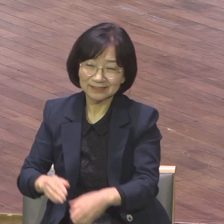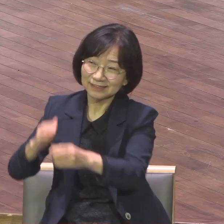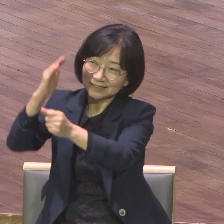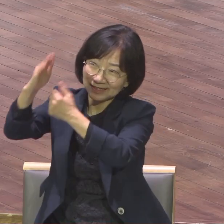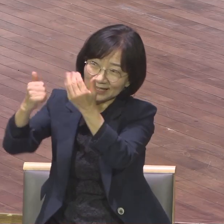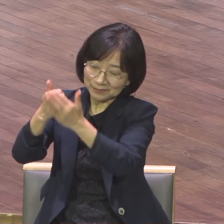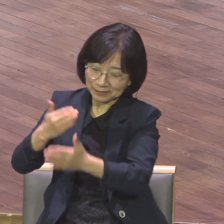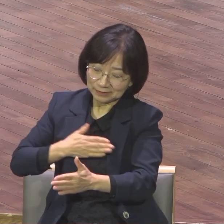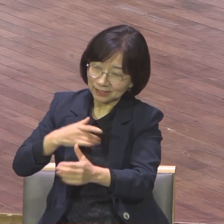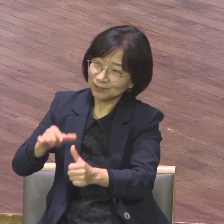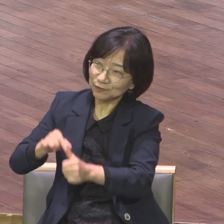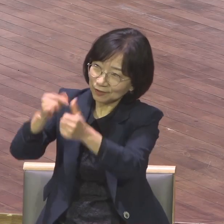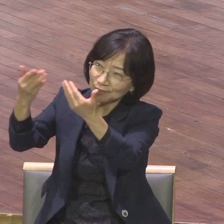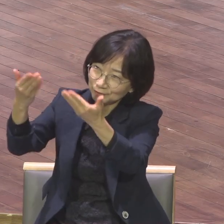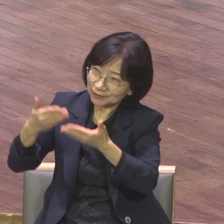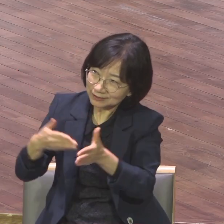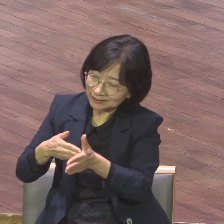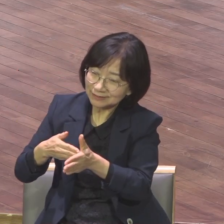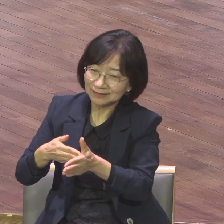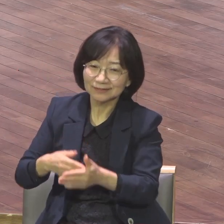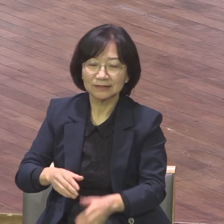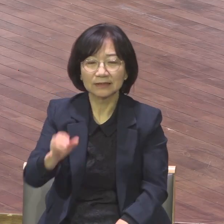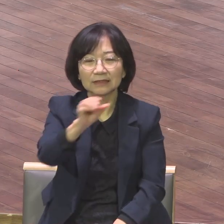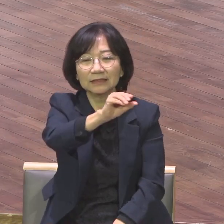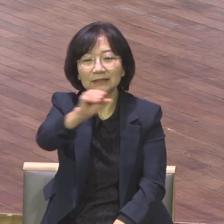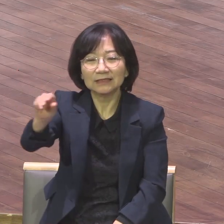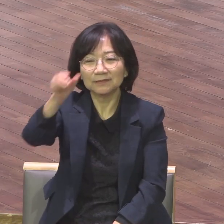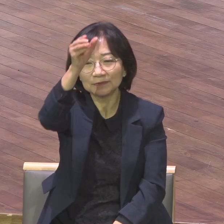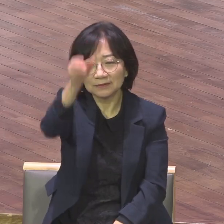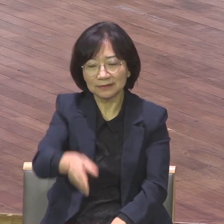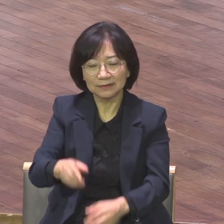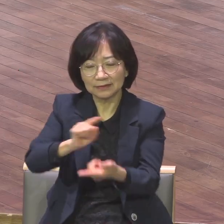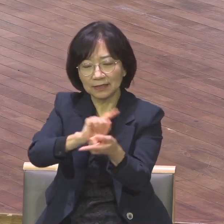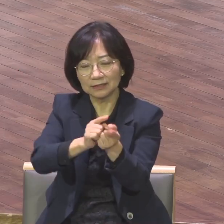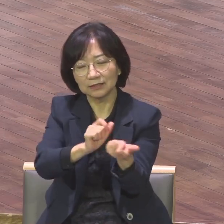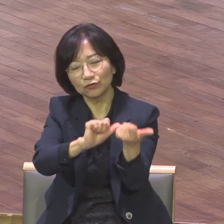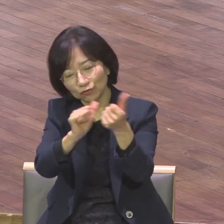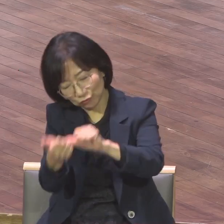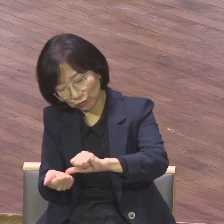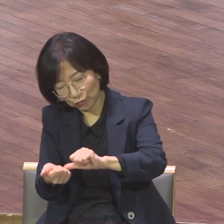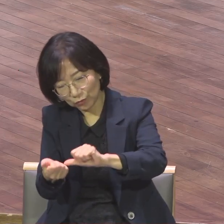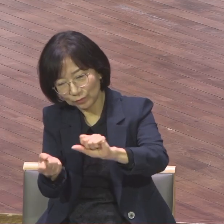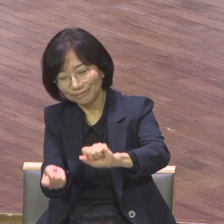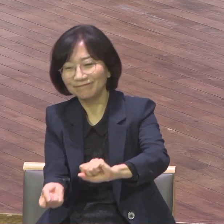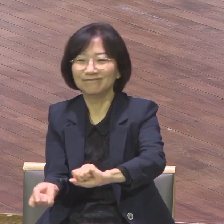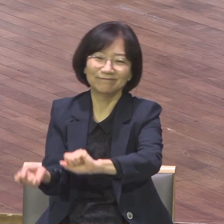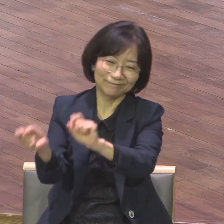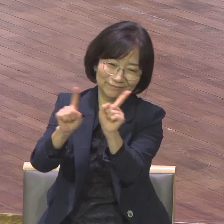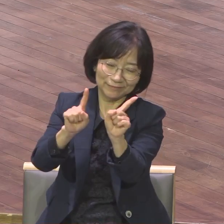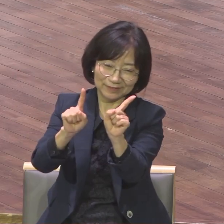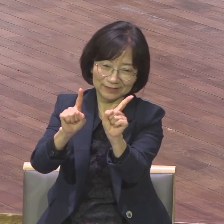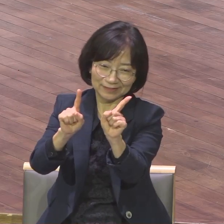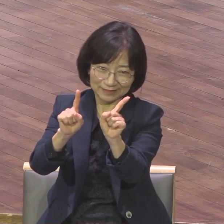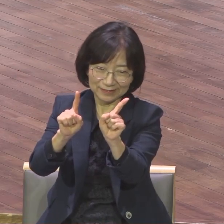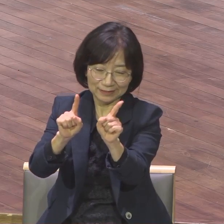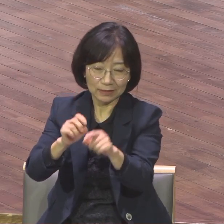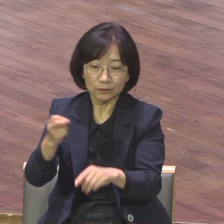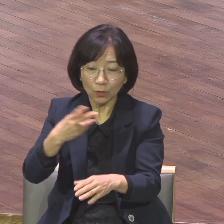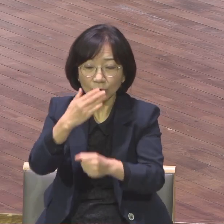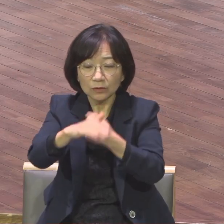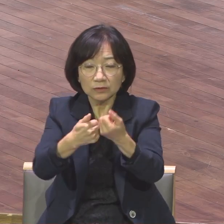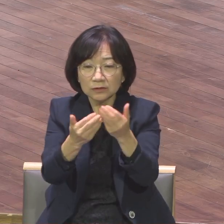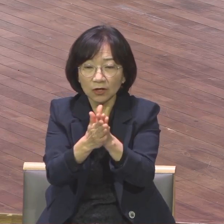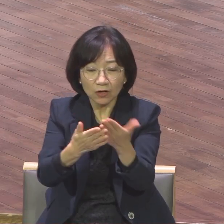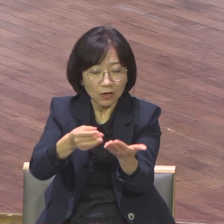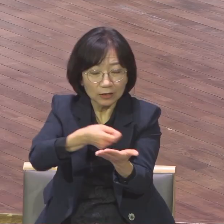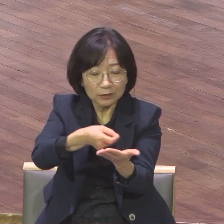바로 예수 그리스도의 십자가 대속과 부활의 복음이고 성경을 기록한 목적이고